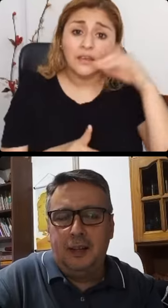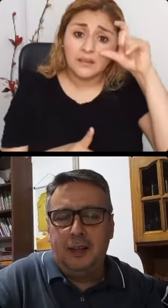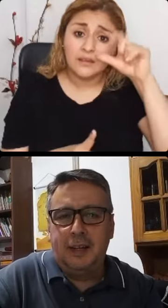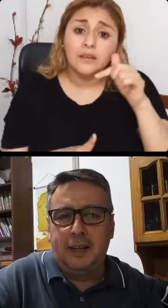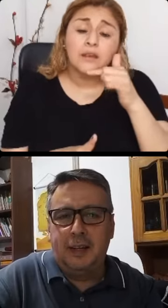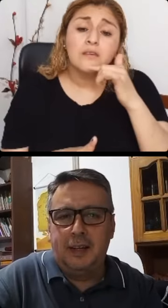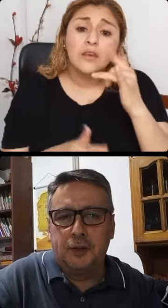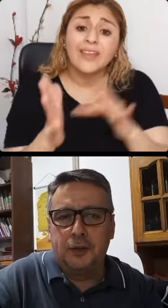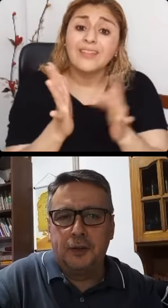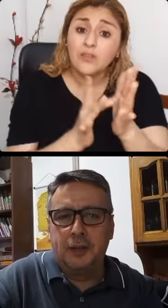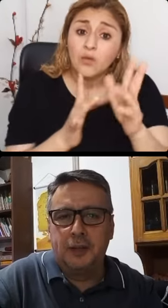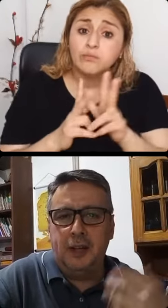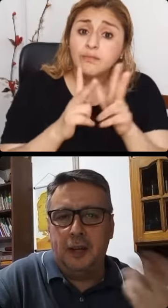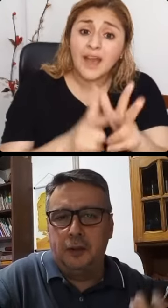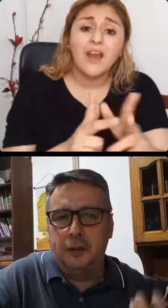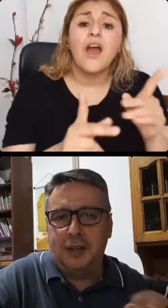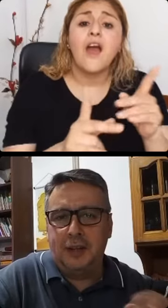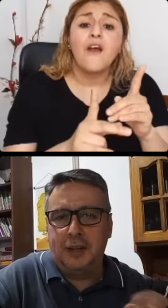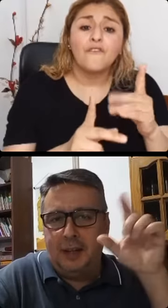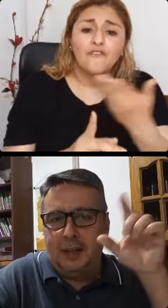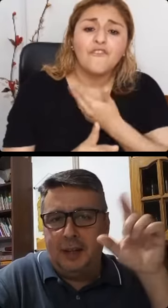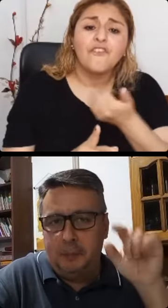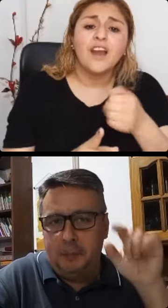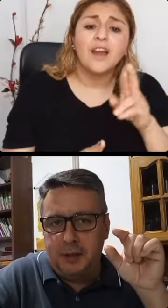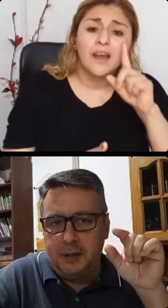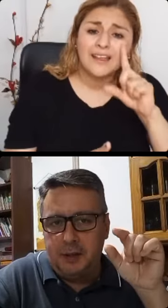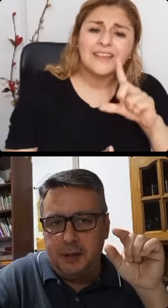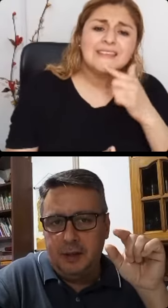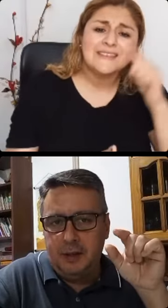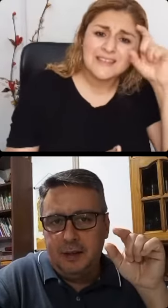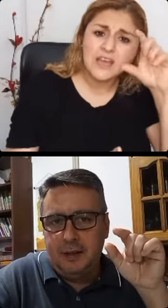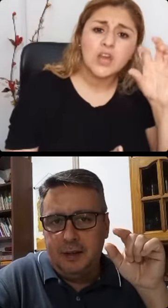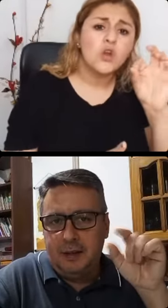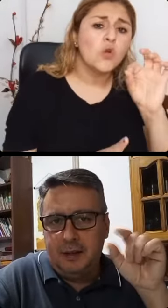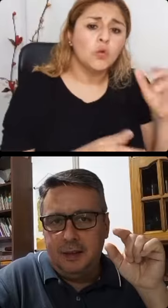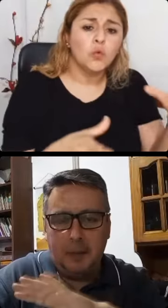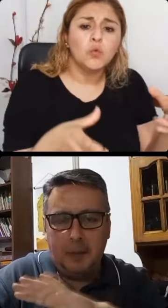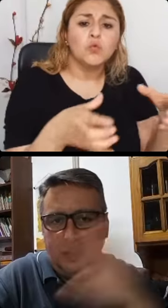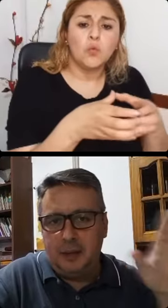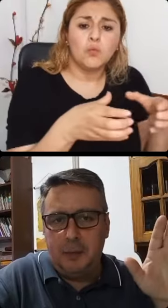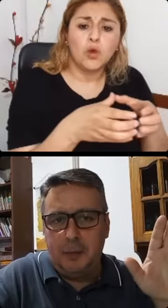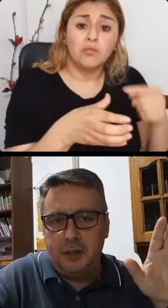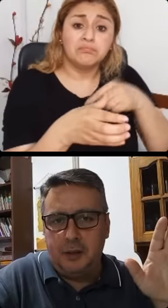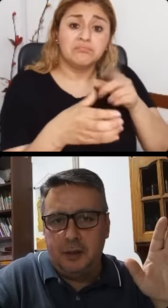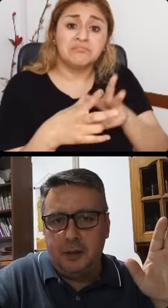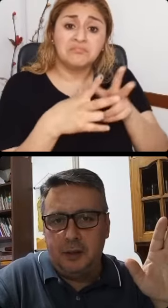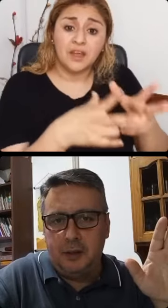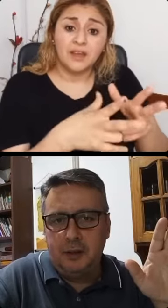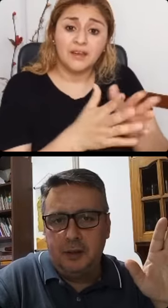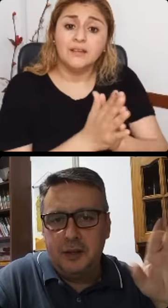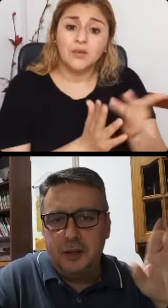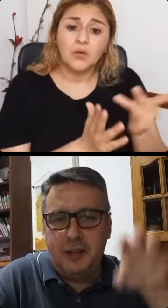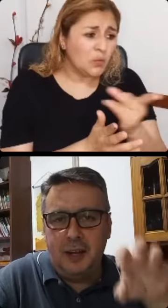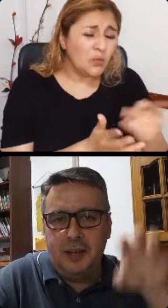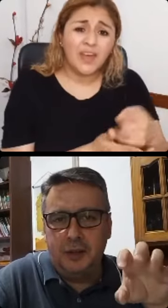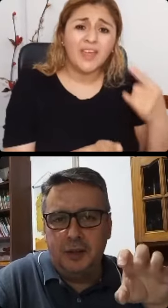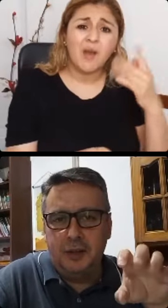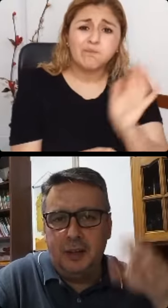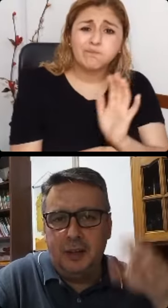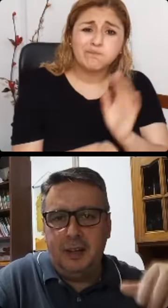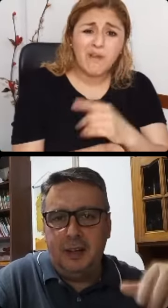le dice que ellos son ciegos o sea, no es que tienen poca visión, directamente no tienen visión, son